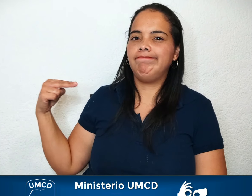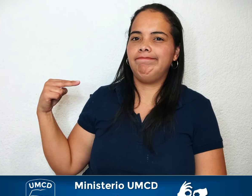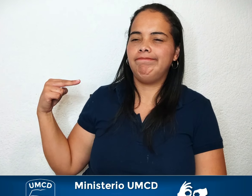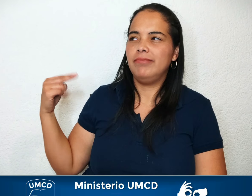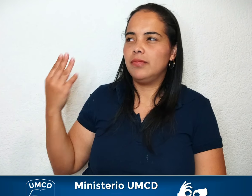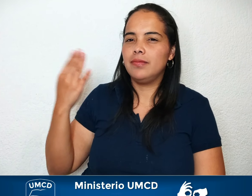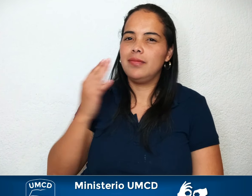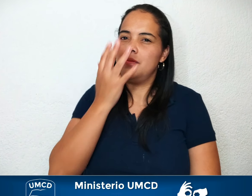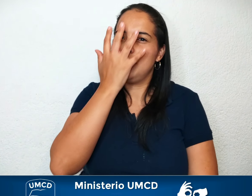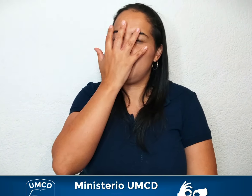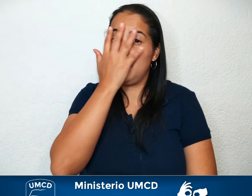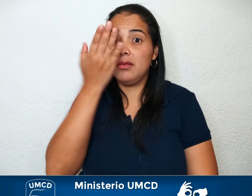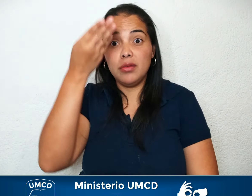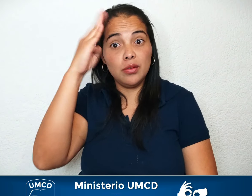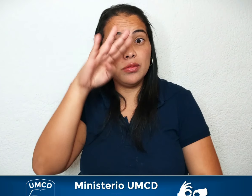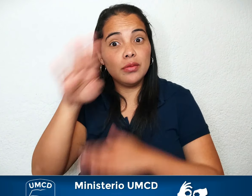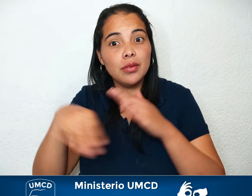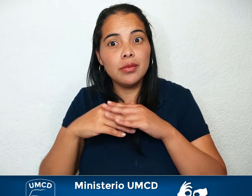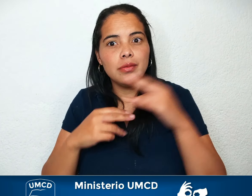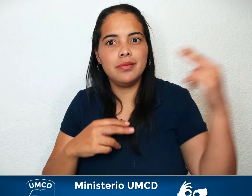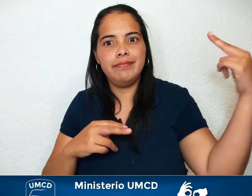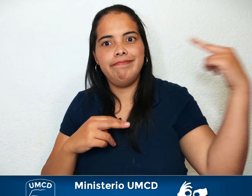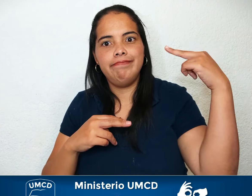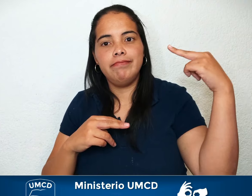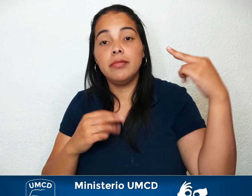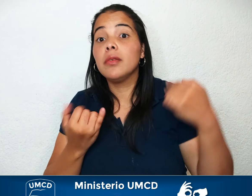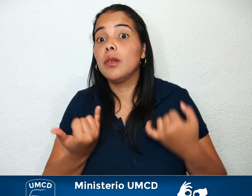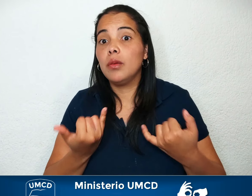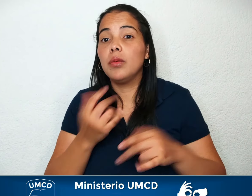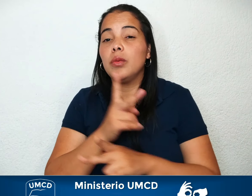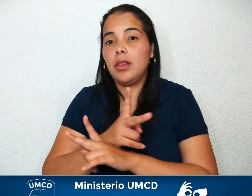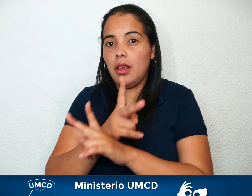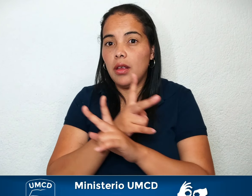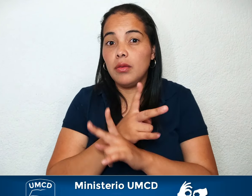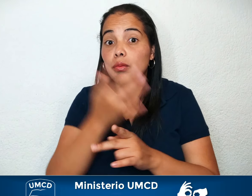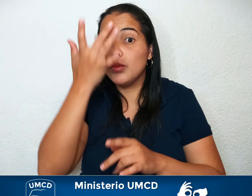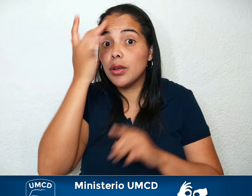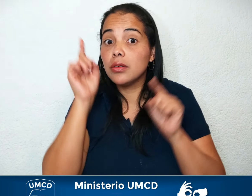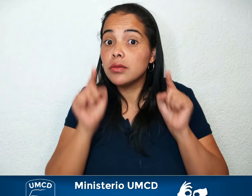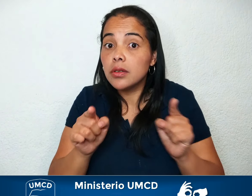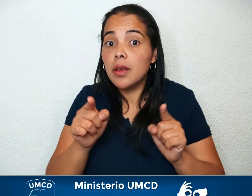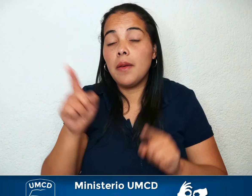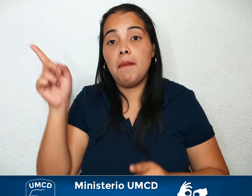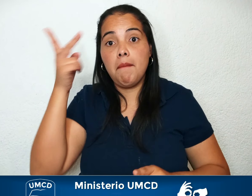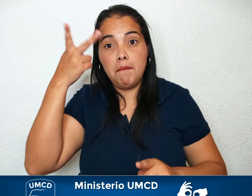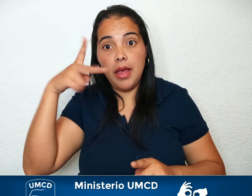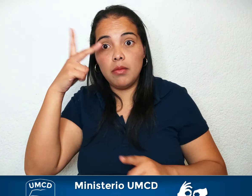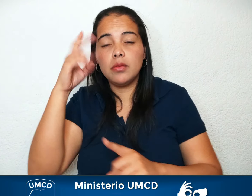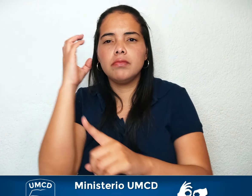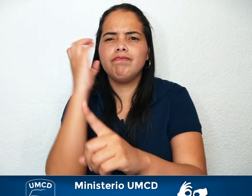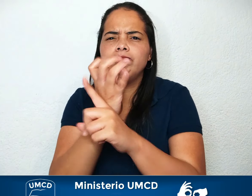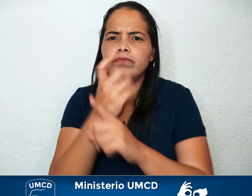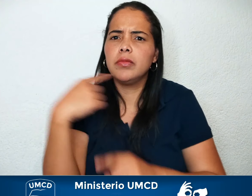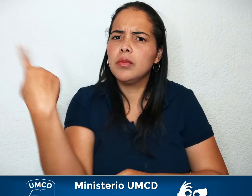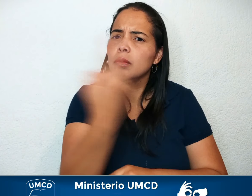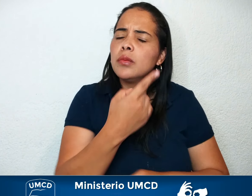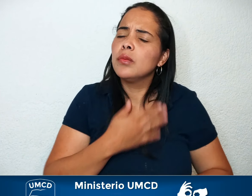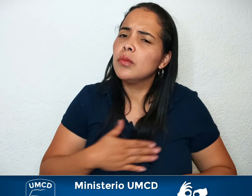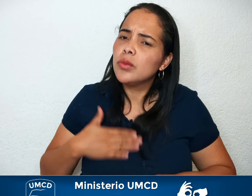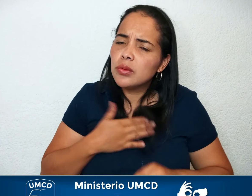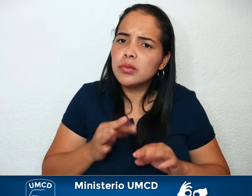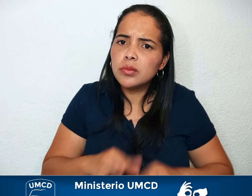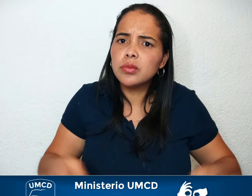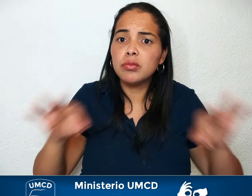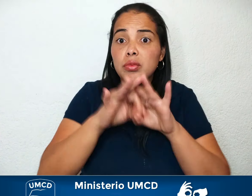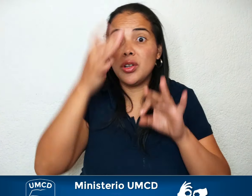es lo que diría de nosotros? Tenemos que considerar esto. Por eso Pablo llama la atención a la iglesia, porque